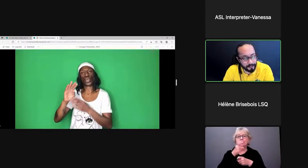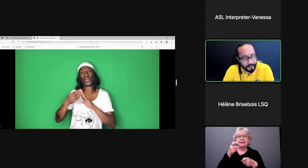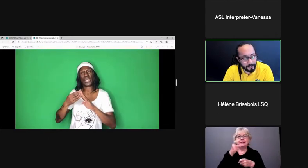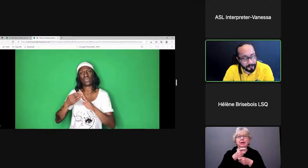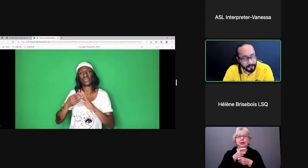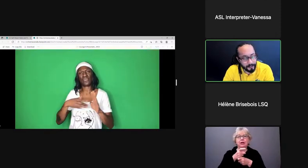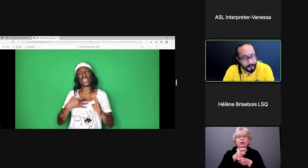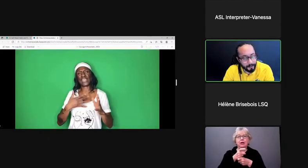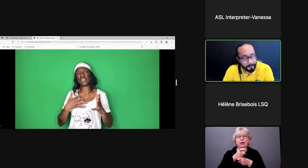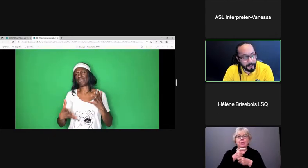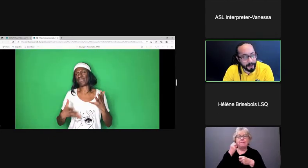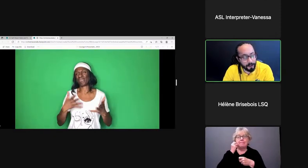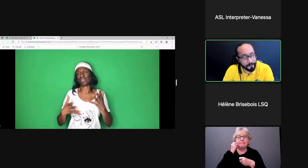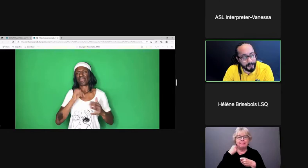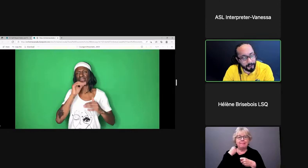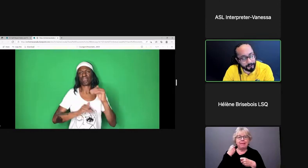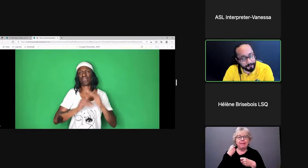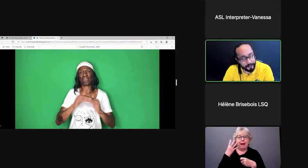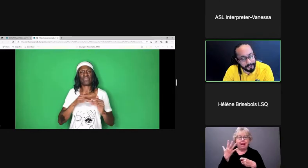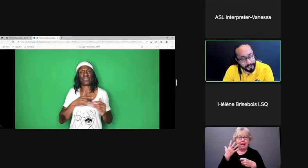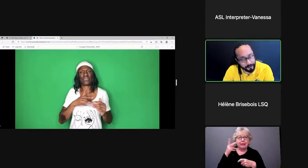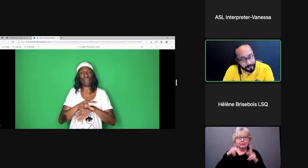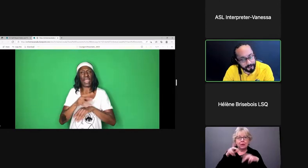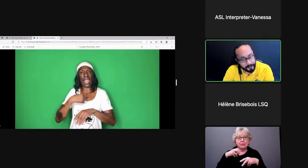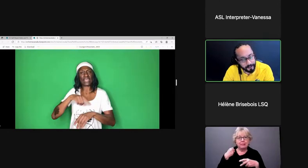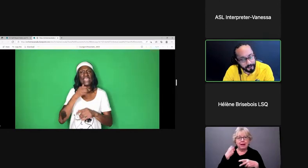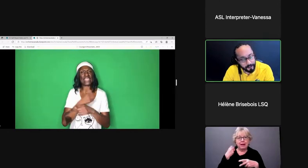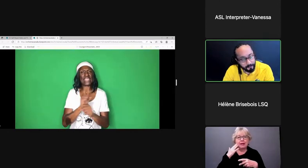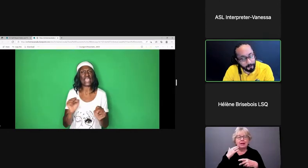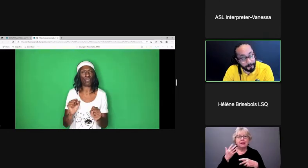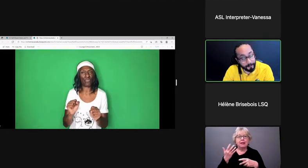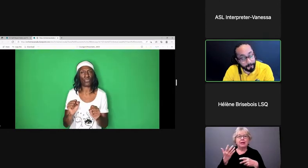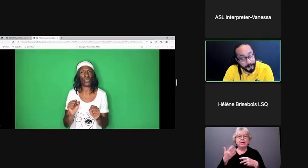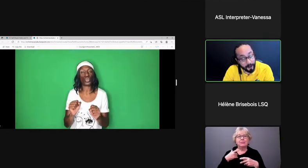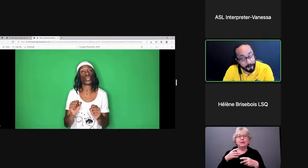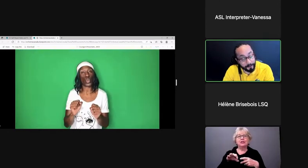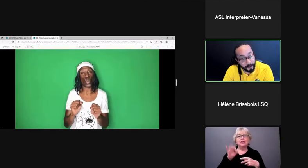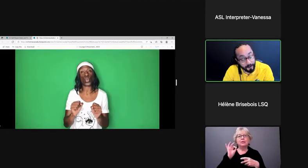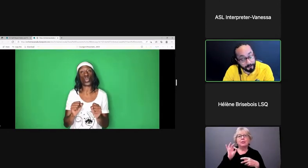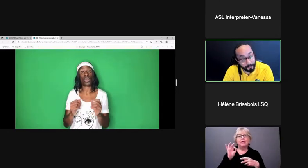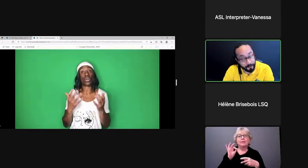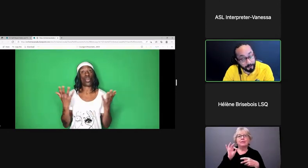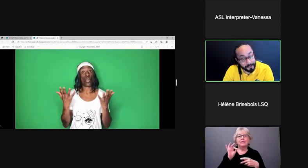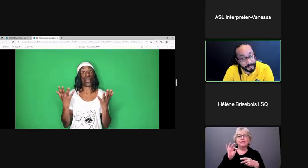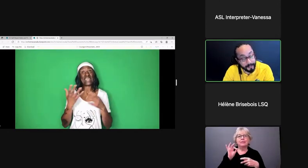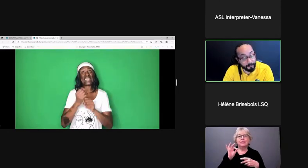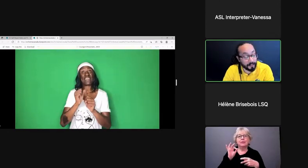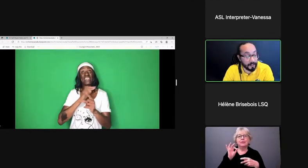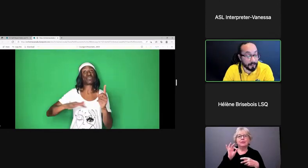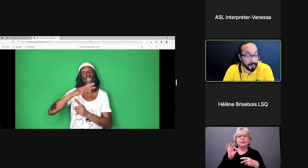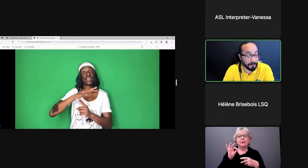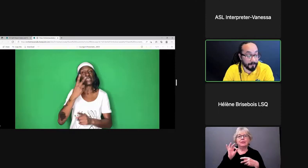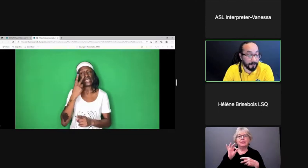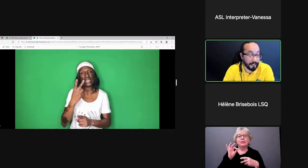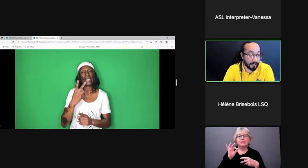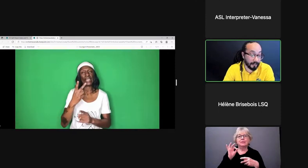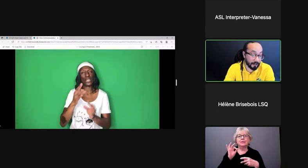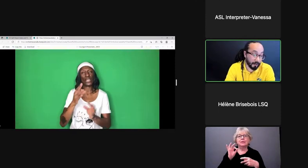blanche et j'ai trouvé ça un peu difficile,